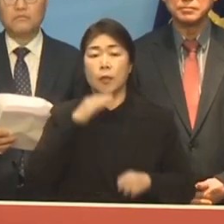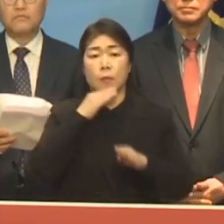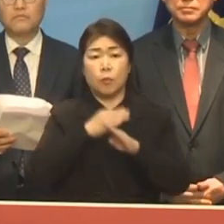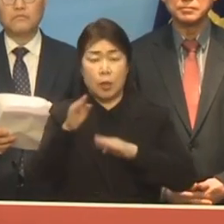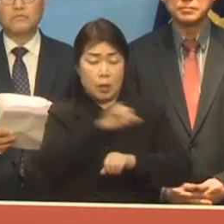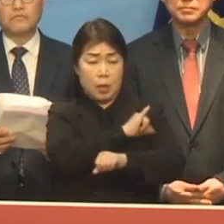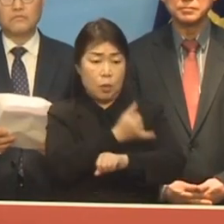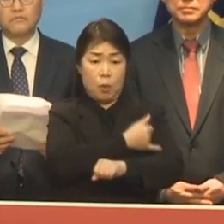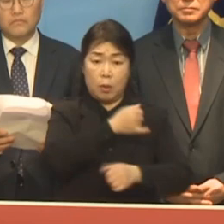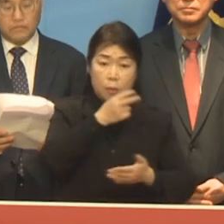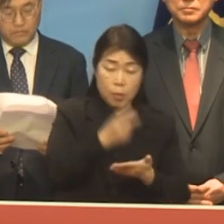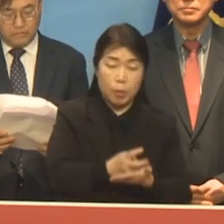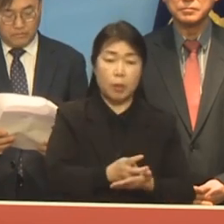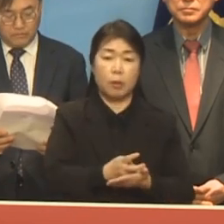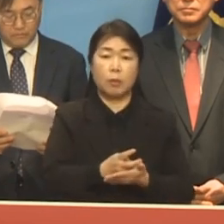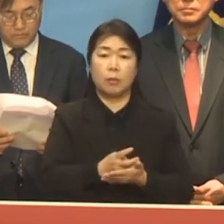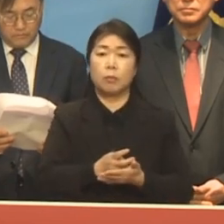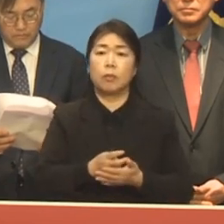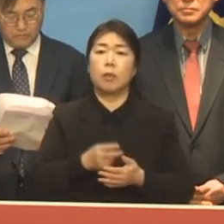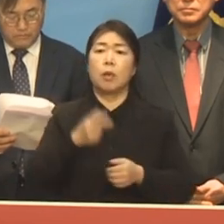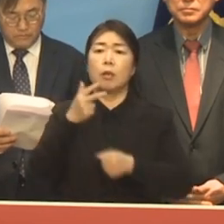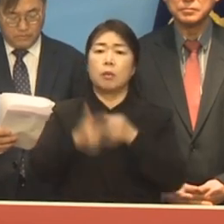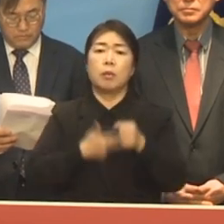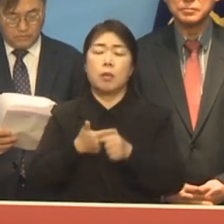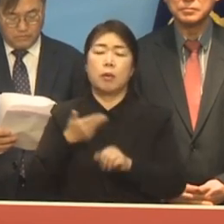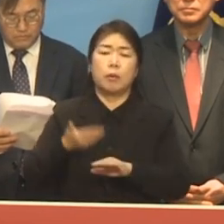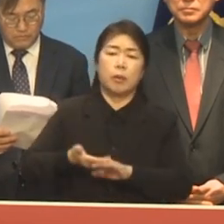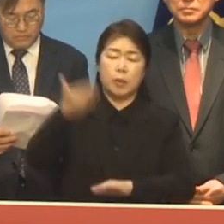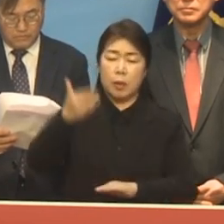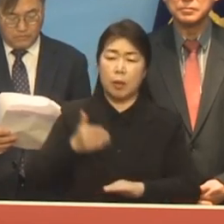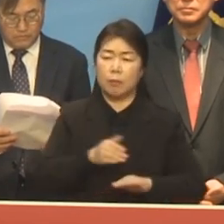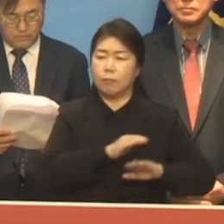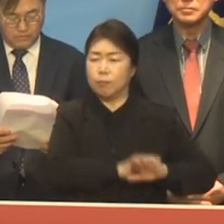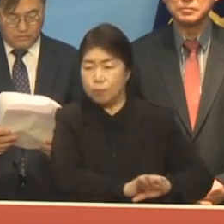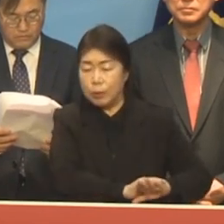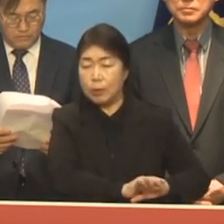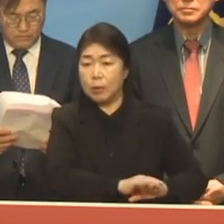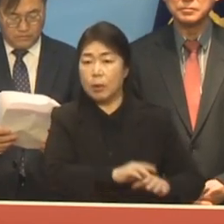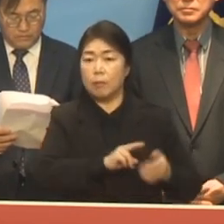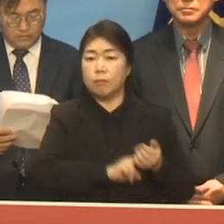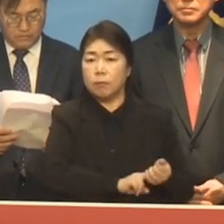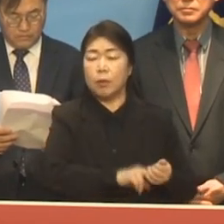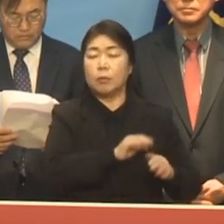북한인권법을 7년 넘게 사문화고 하고 있는